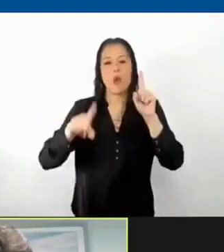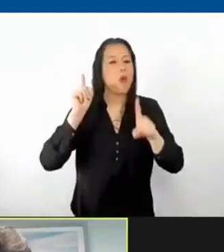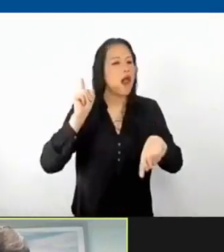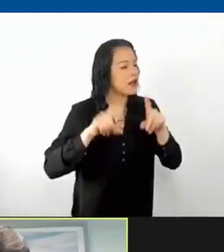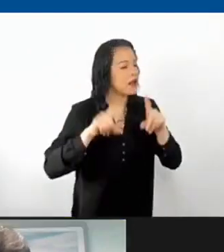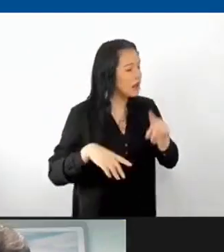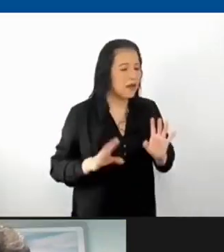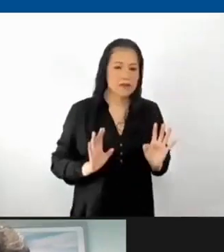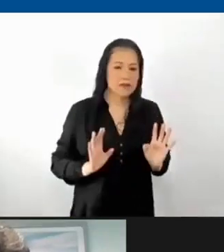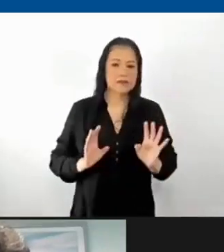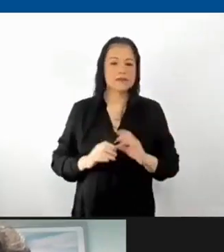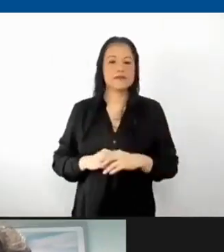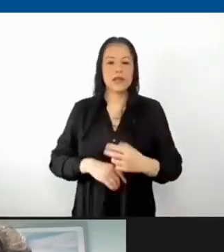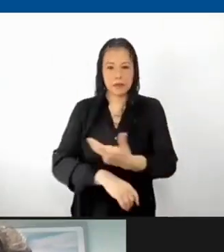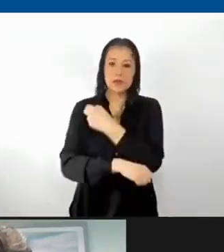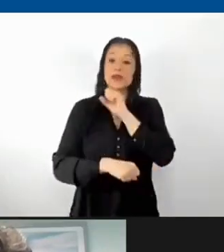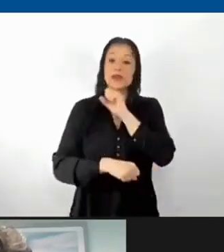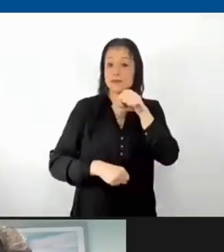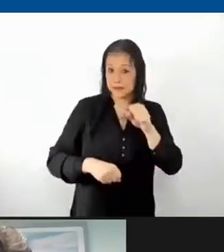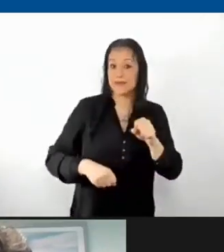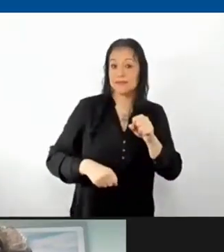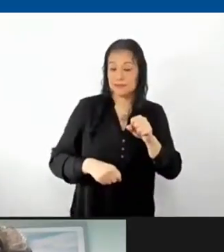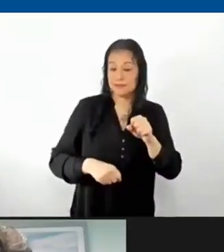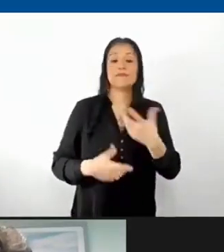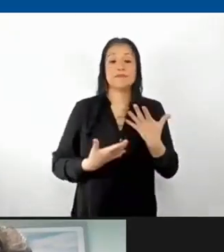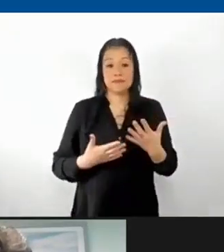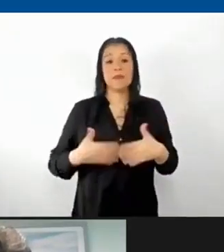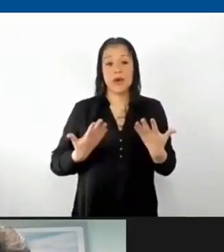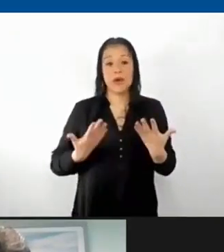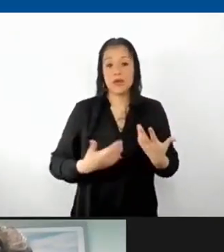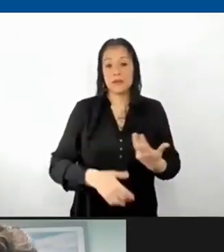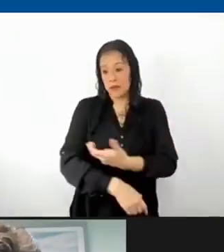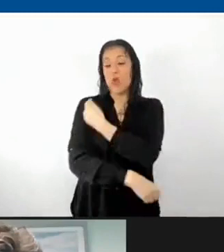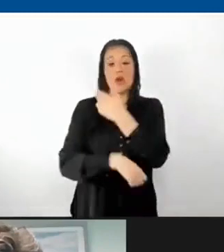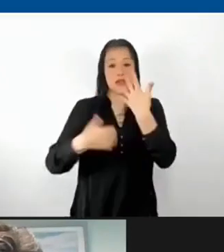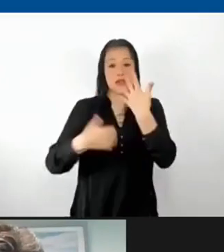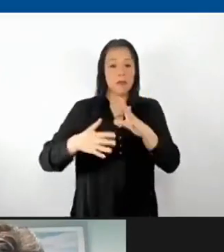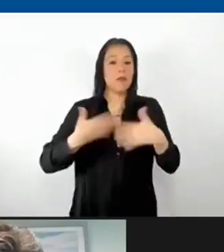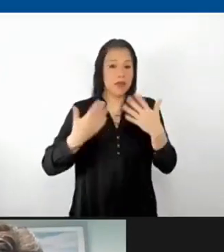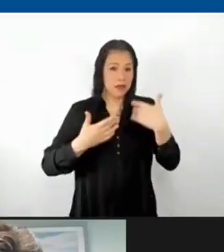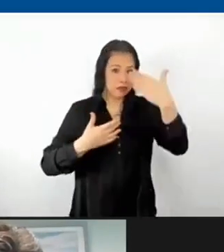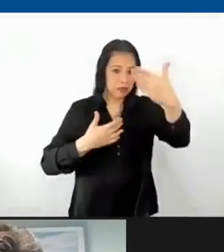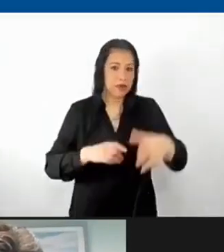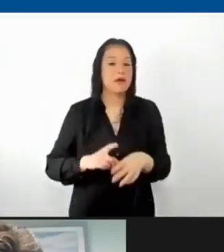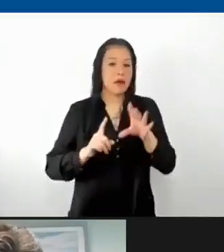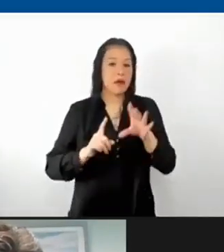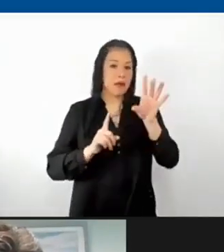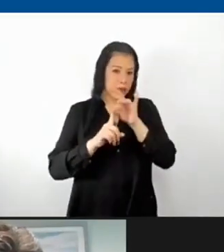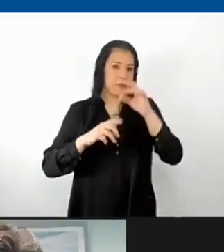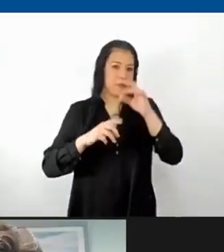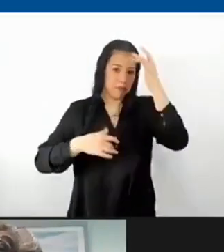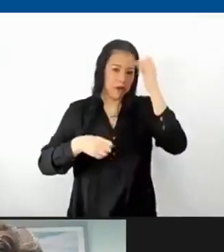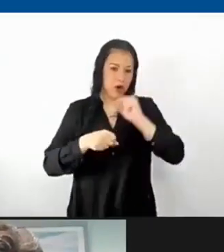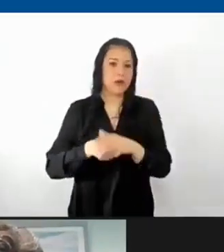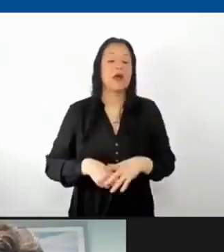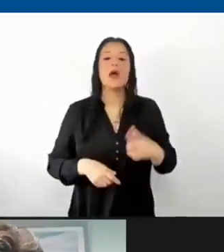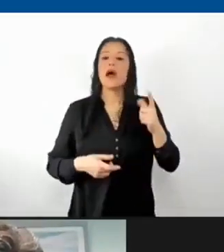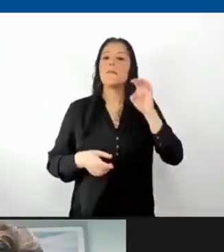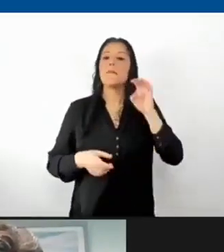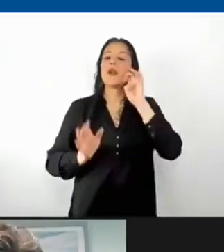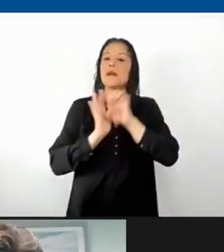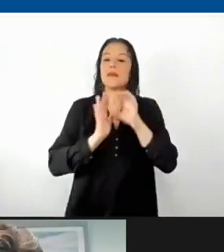vacunado? por supuesto que sí, cualquiera. Y le doy un ejemplo. Hace 3 semanas, aquí en Estados Unidos, los CDC,